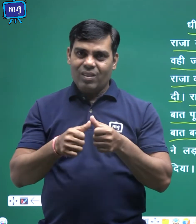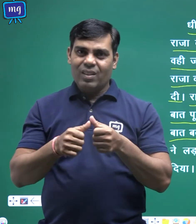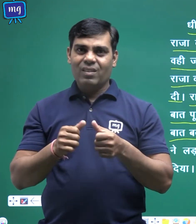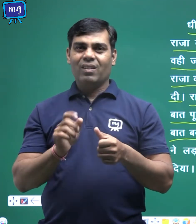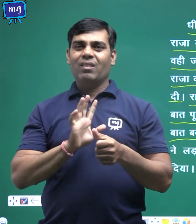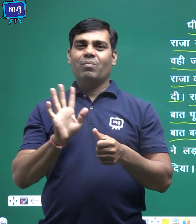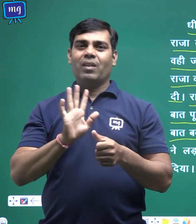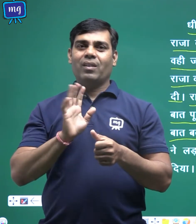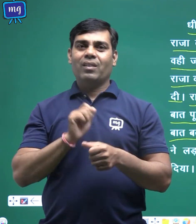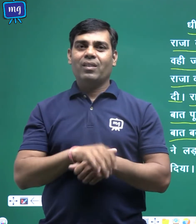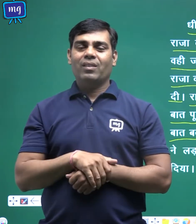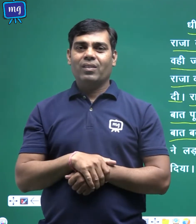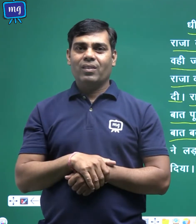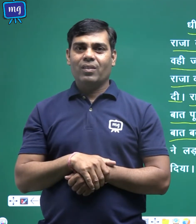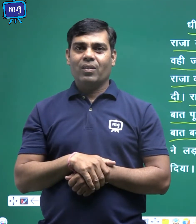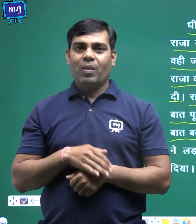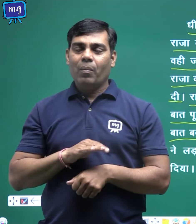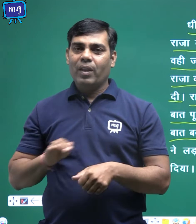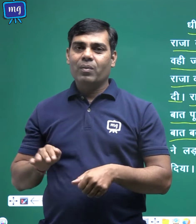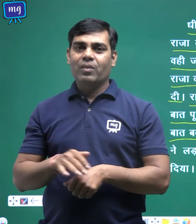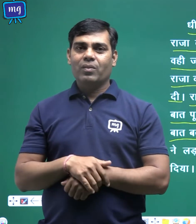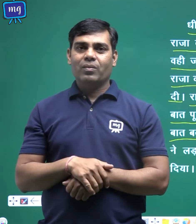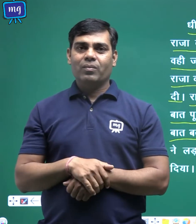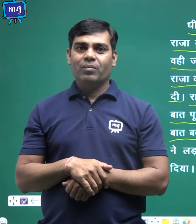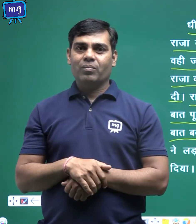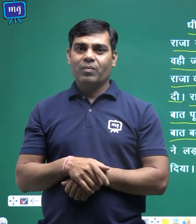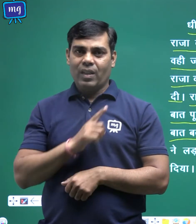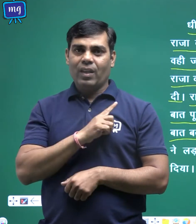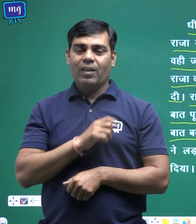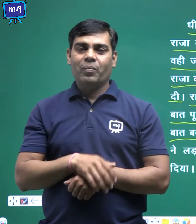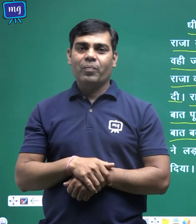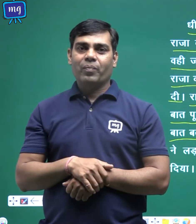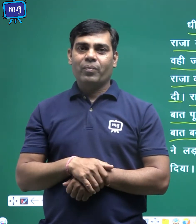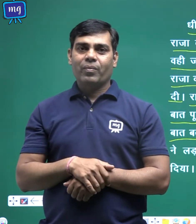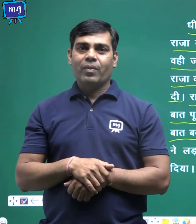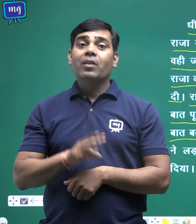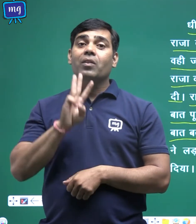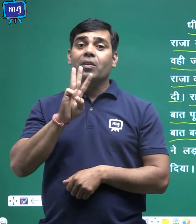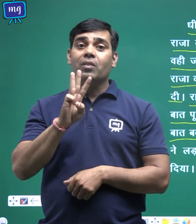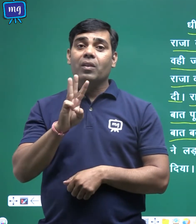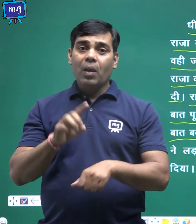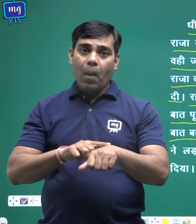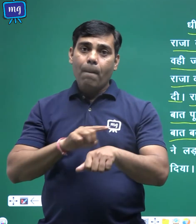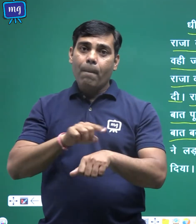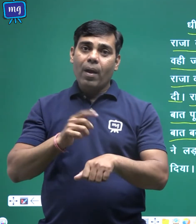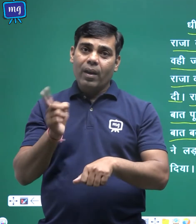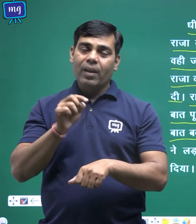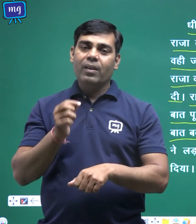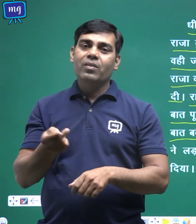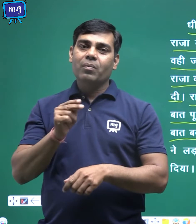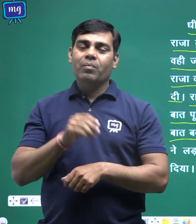दिया। प्यारे बच्चों, यह तीसरी बार है